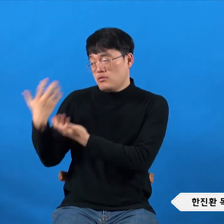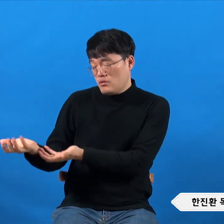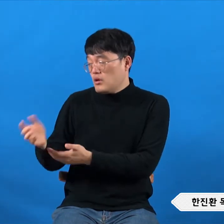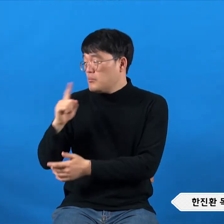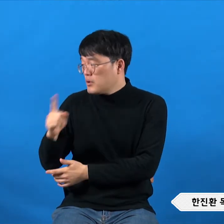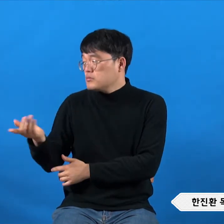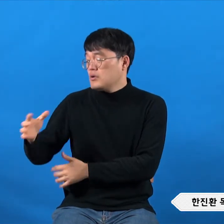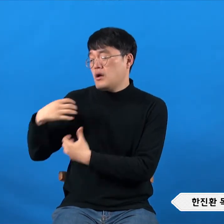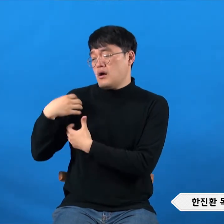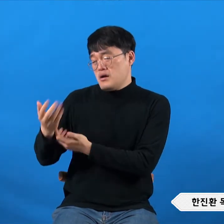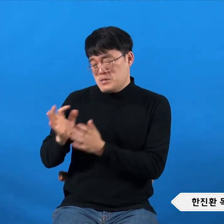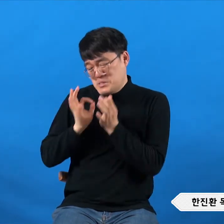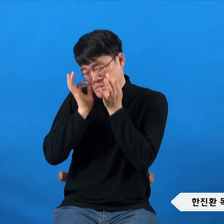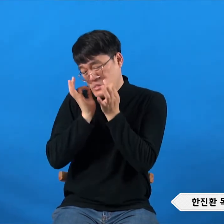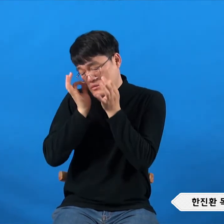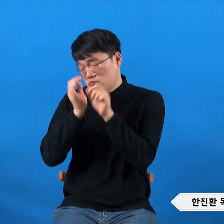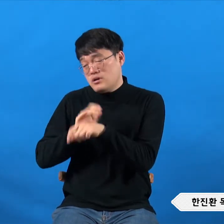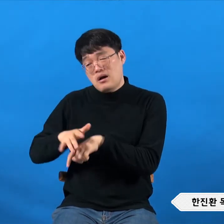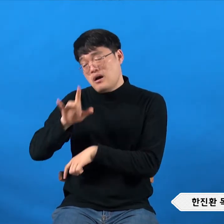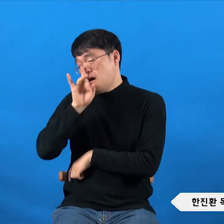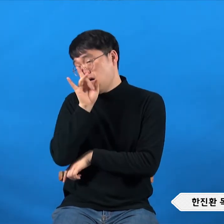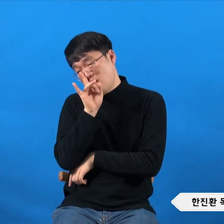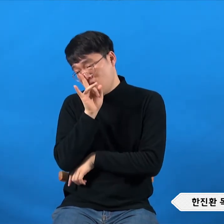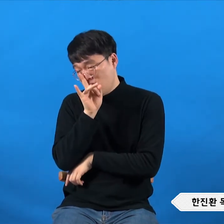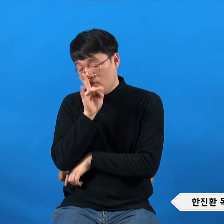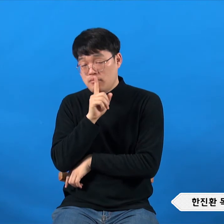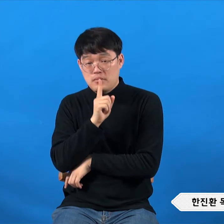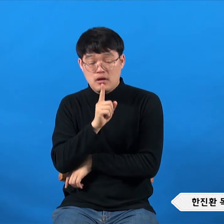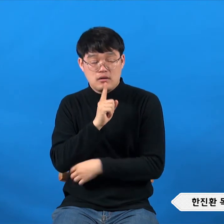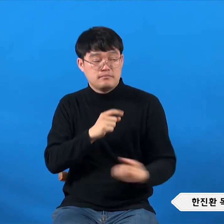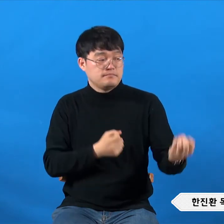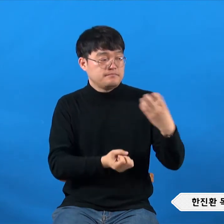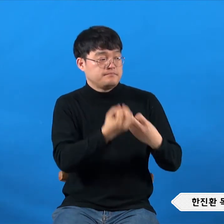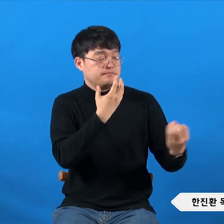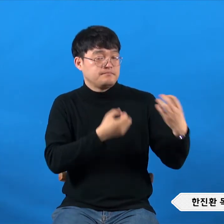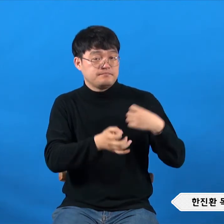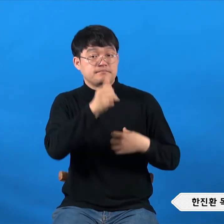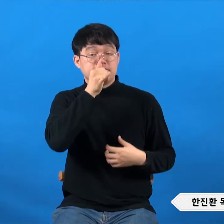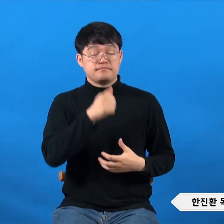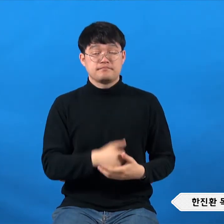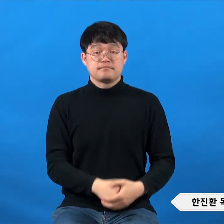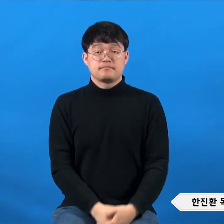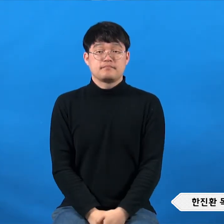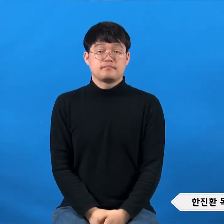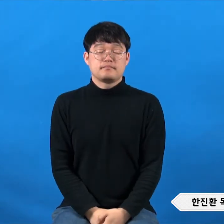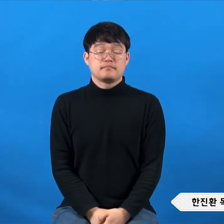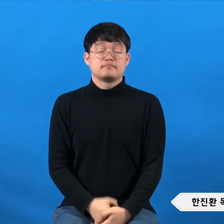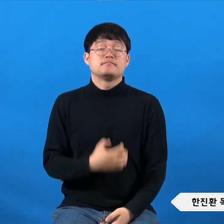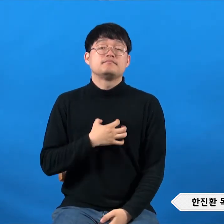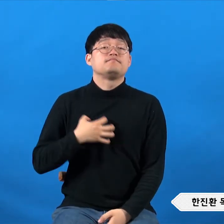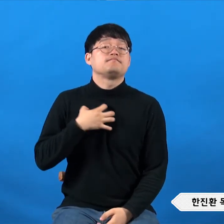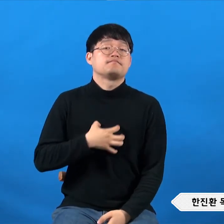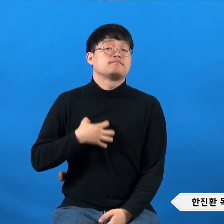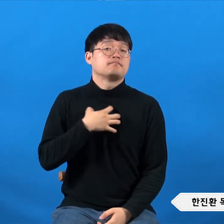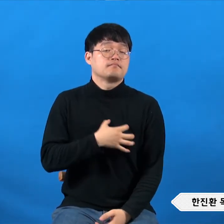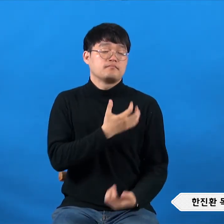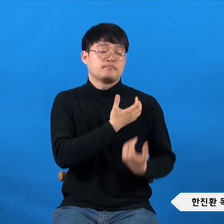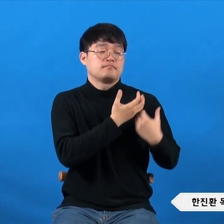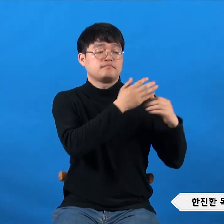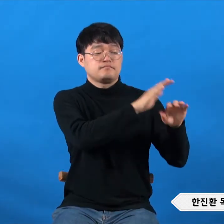내려놓으라고 하지만은 내려놓으려고 애를 써도 잘 내려놓아지지가 않습니다 하는 분들이 있습니다.